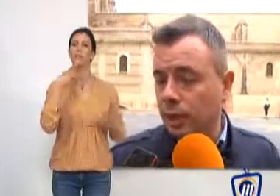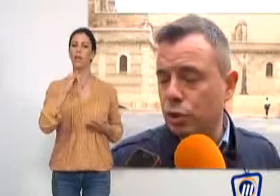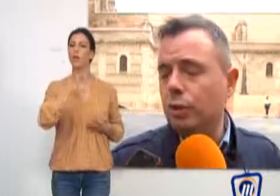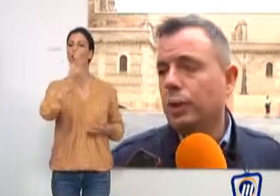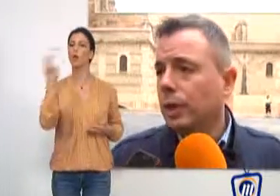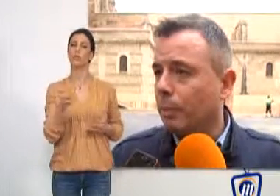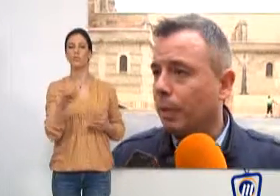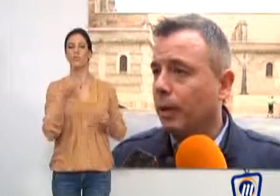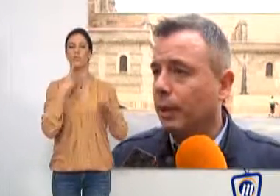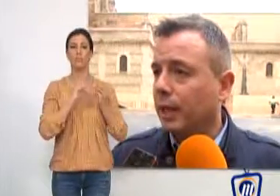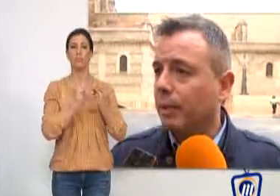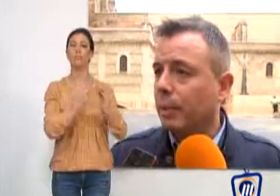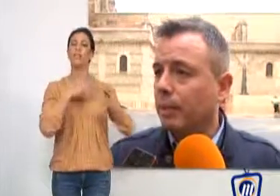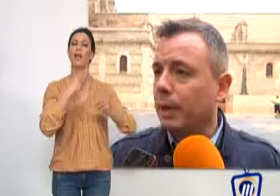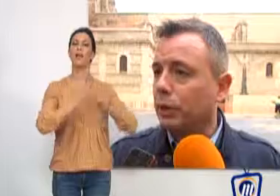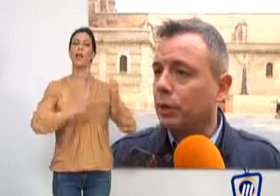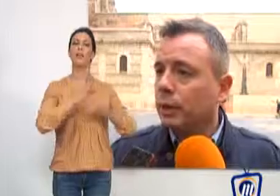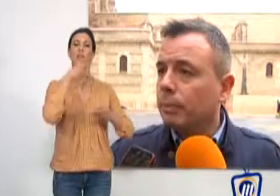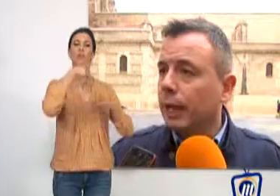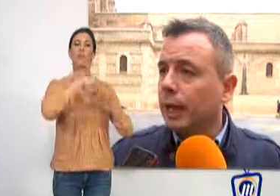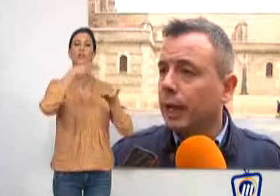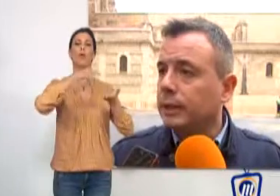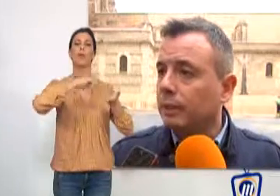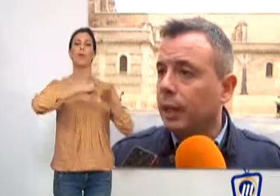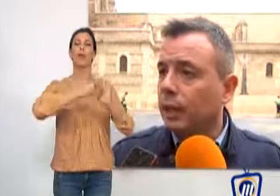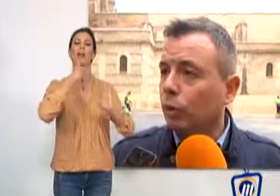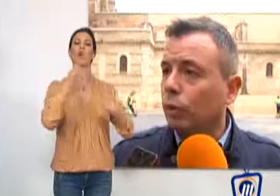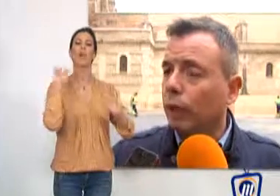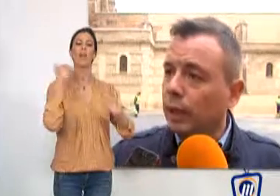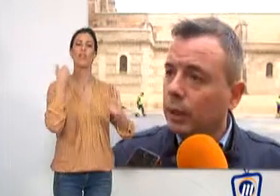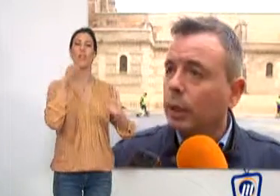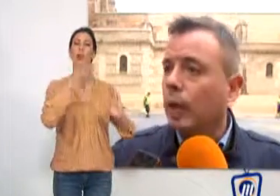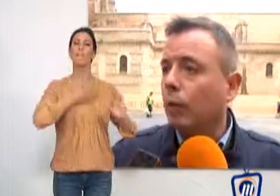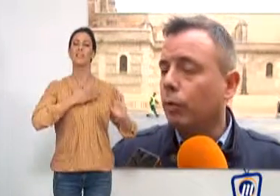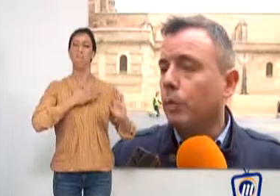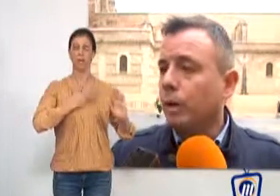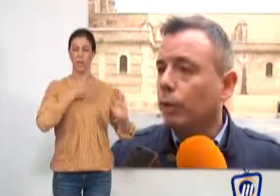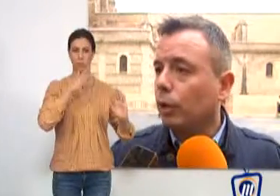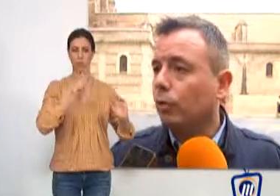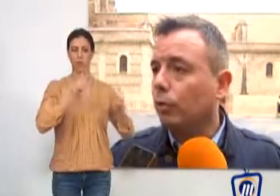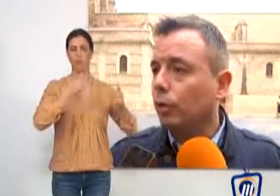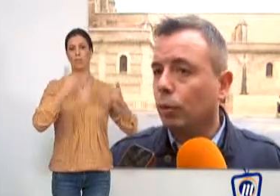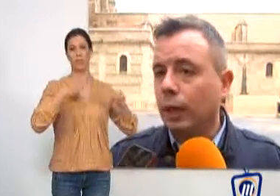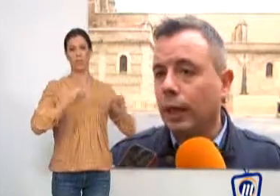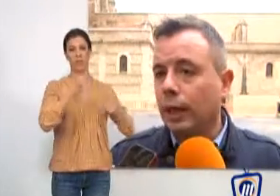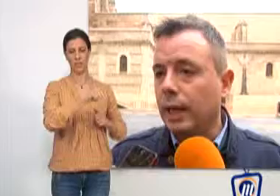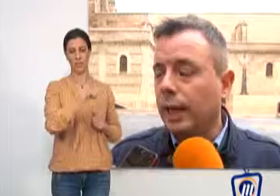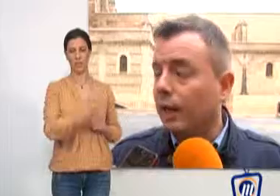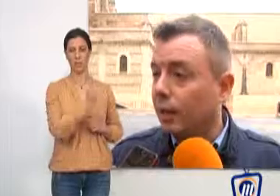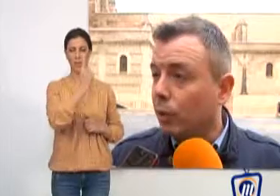subrayó otras actuaciones que se van a llevar a cabo dentro del plan de recuperación patrimonial iniciado con esta